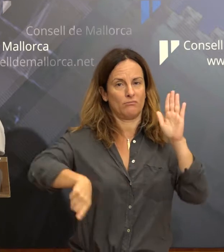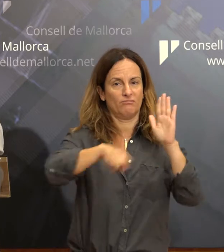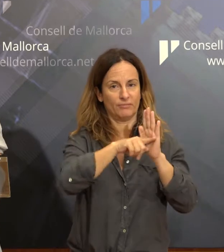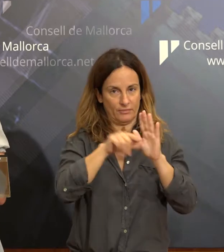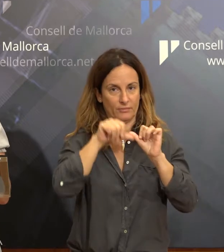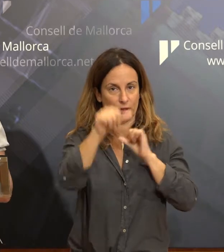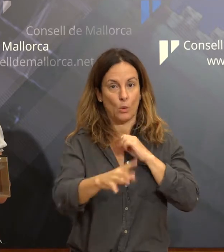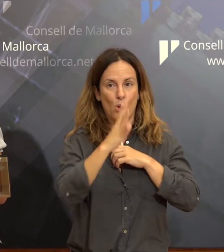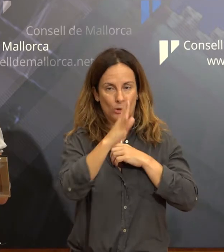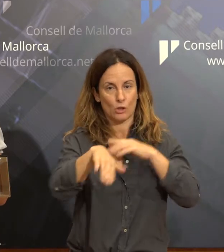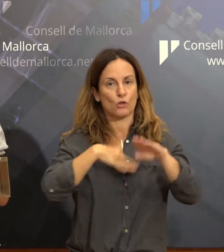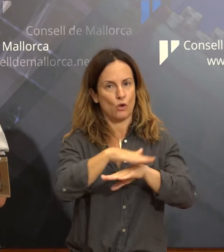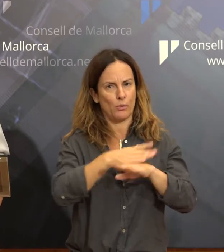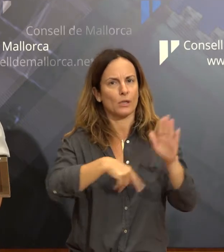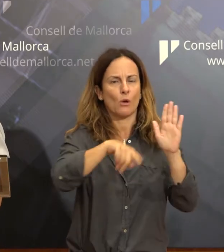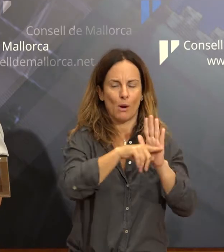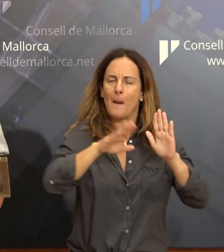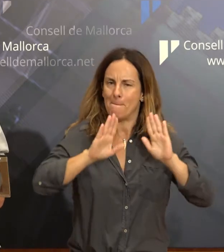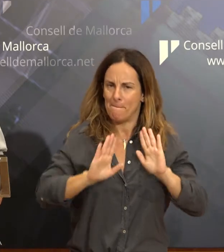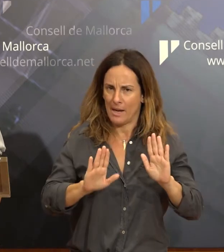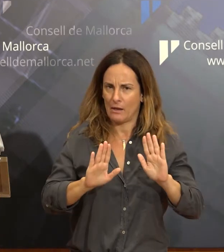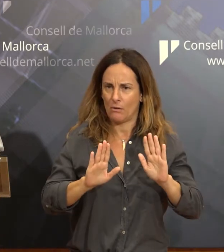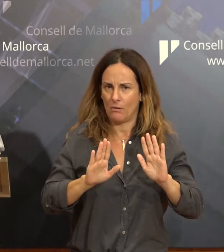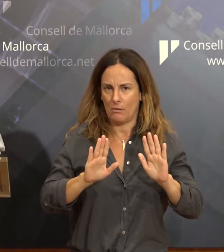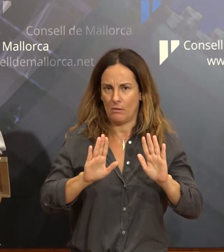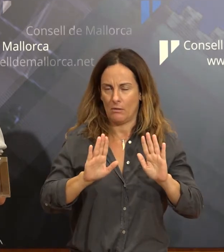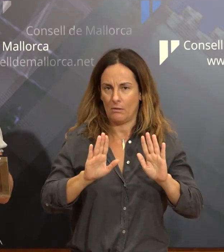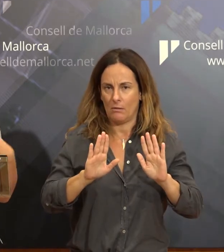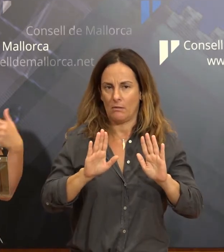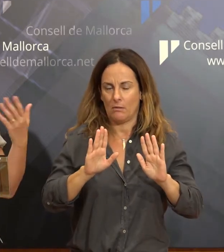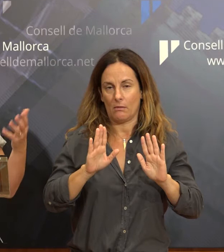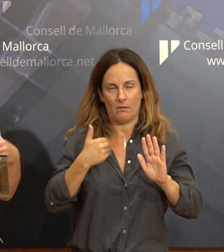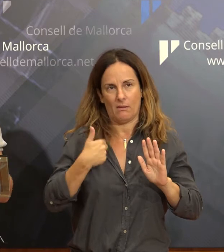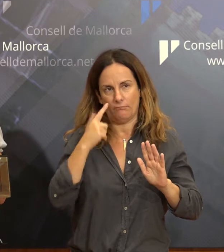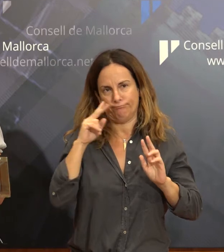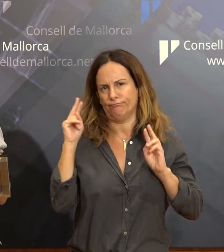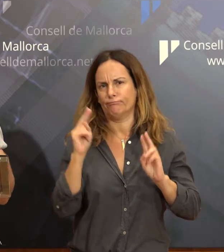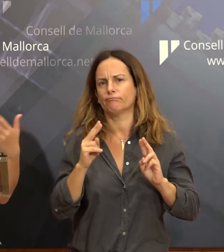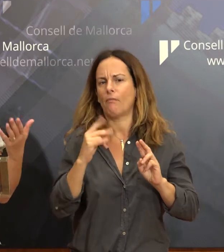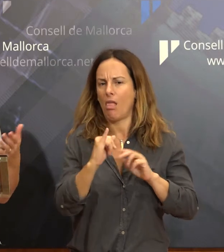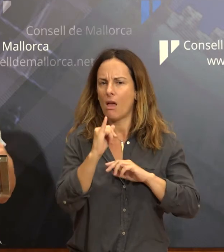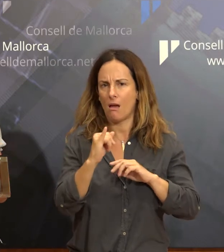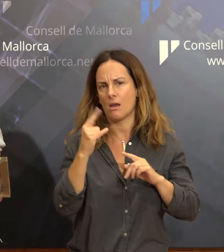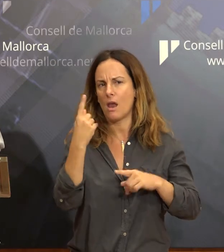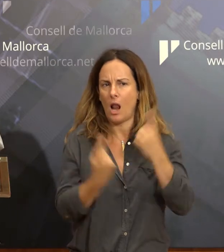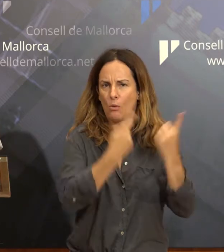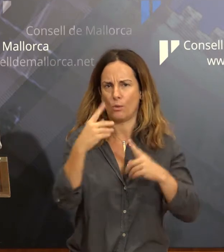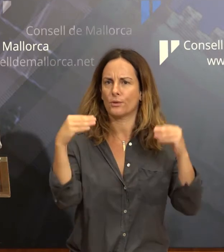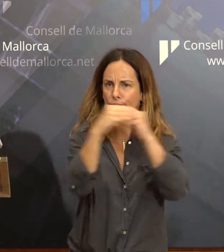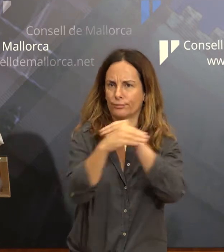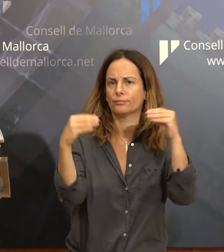perquè vivim a la mateixa Mallorca que viu tothom, i a la vista de que hi havia un arbor discordants,